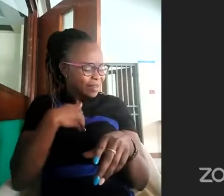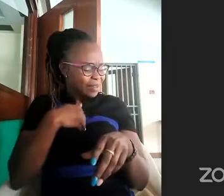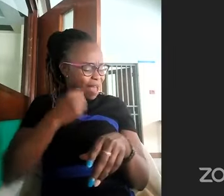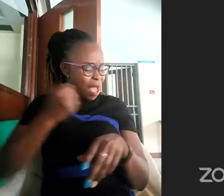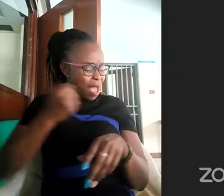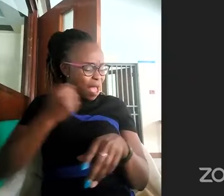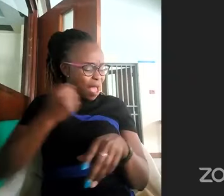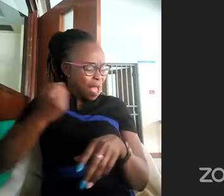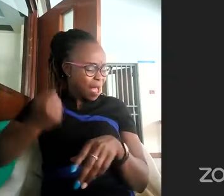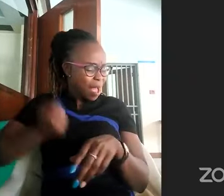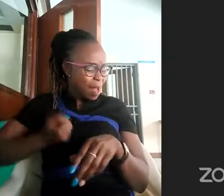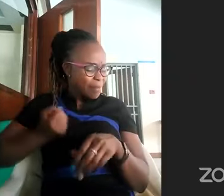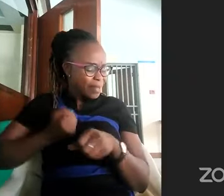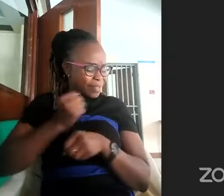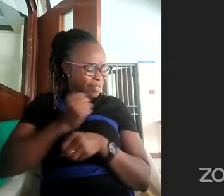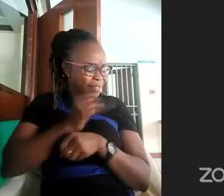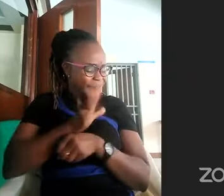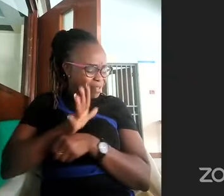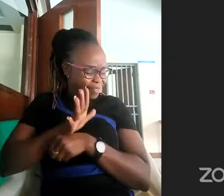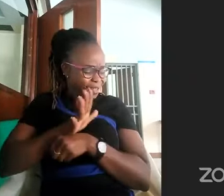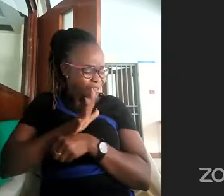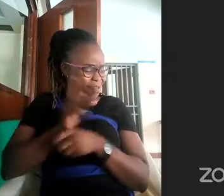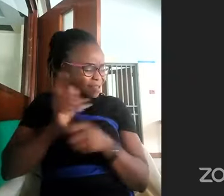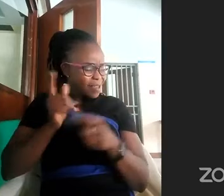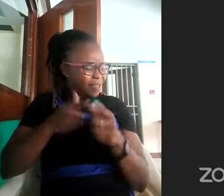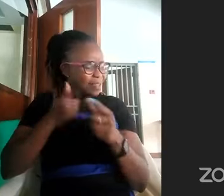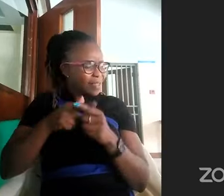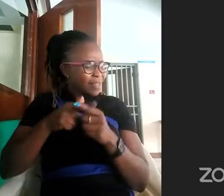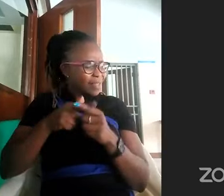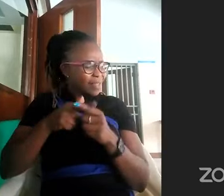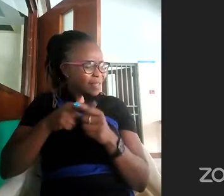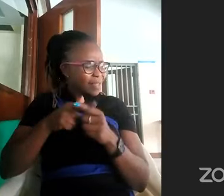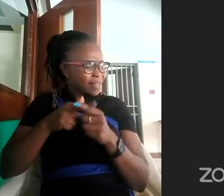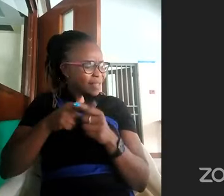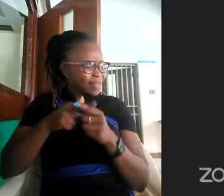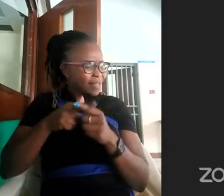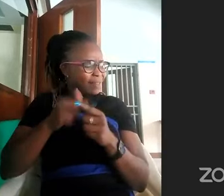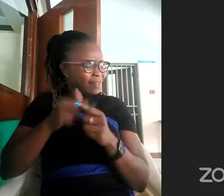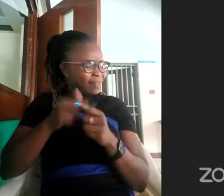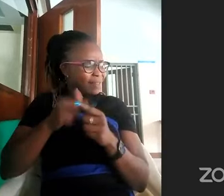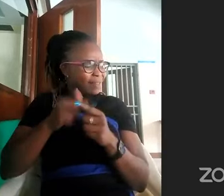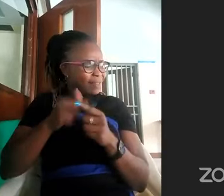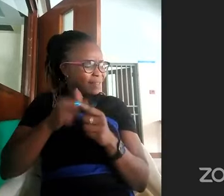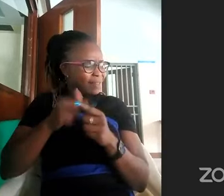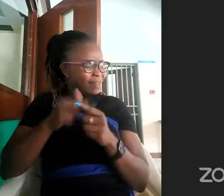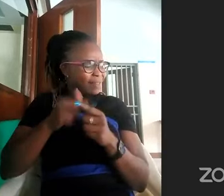Okay, good evening, Mama Siris. Disability Trust, good evening. Good evening.